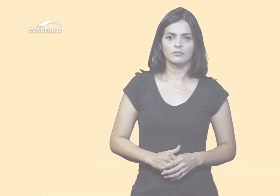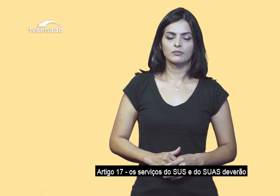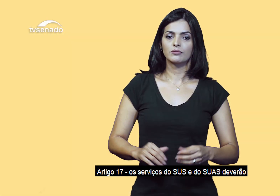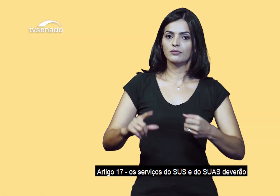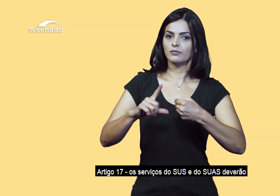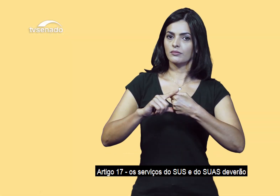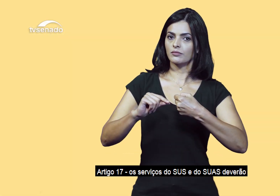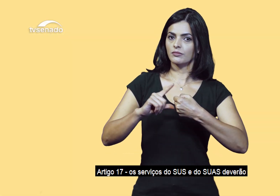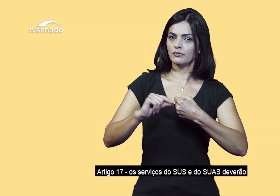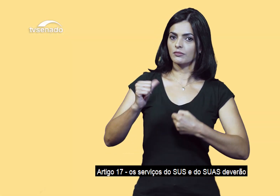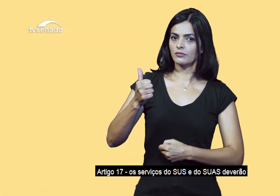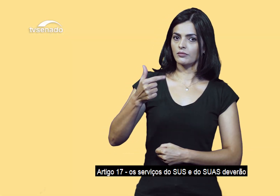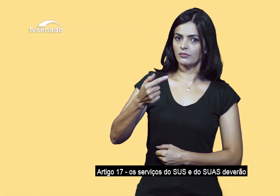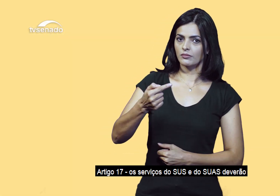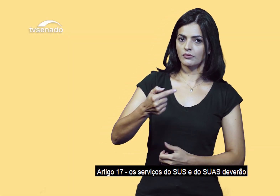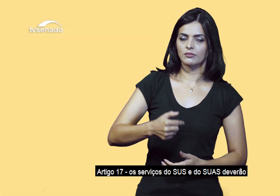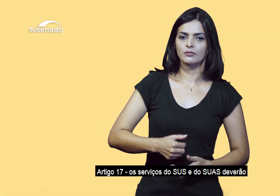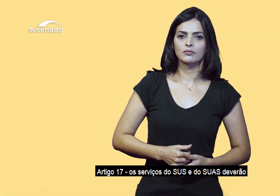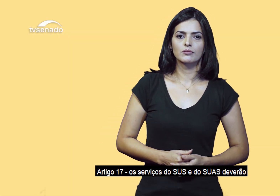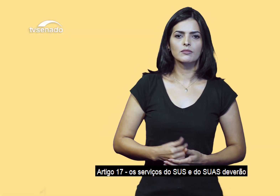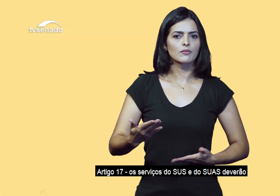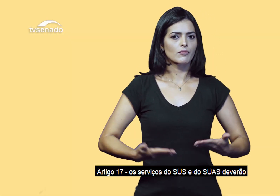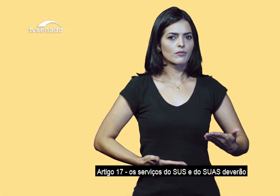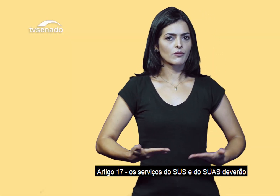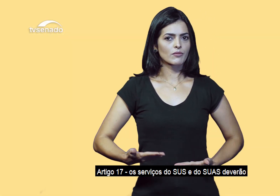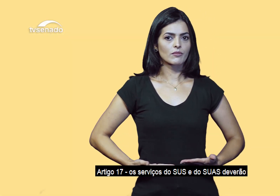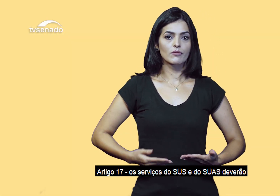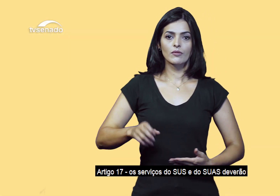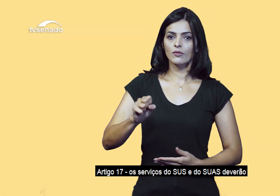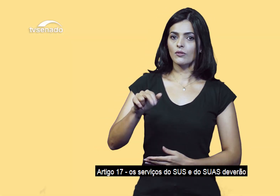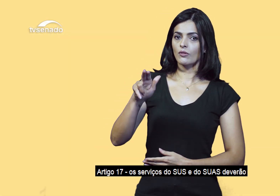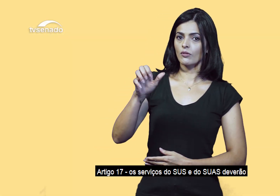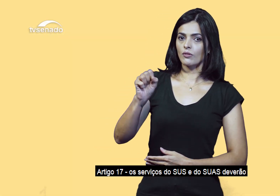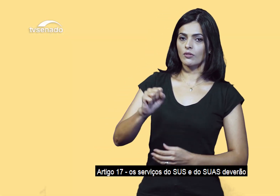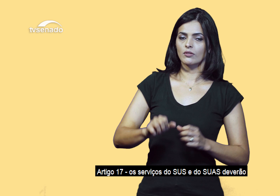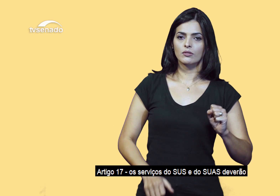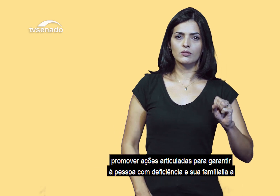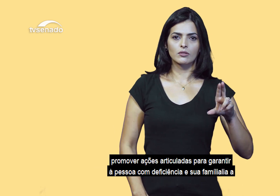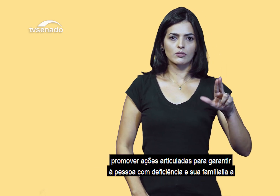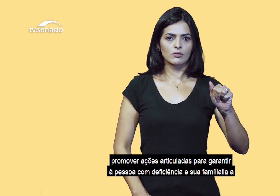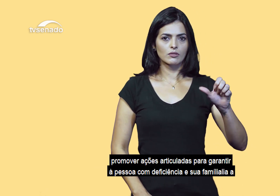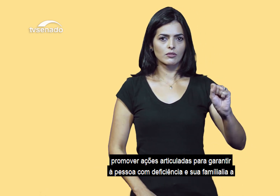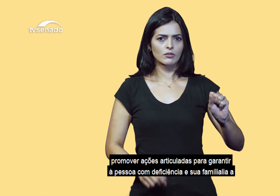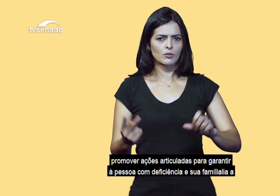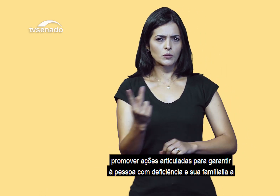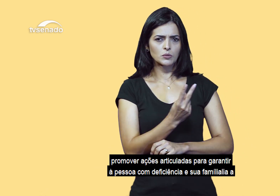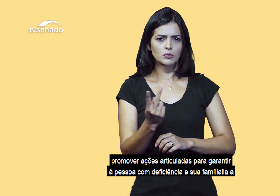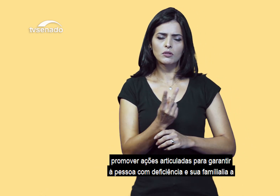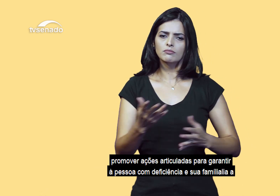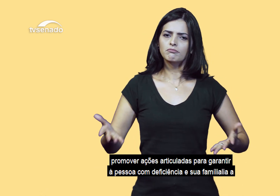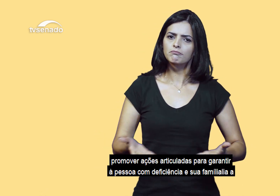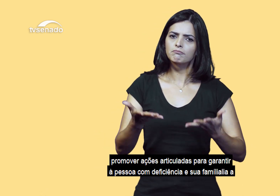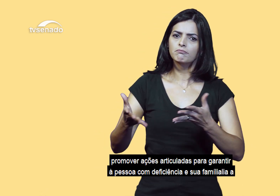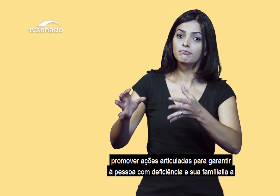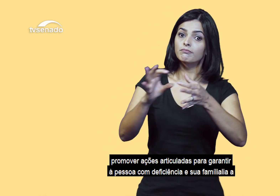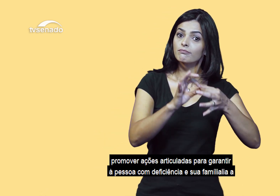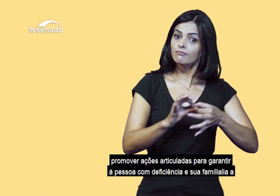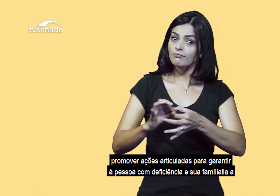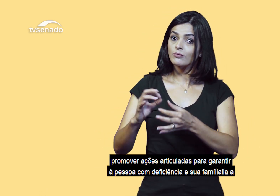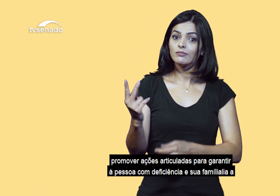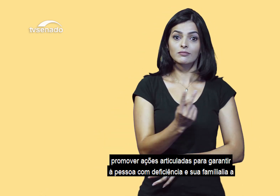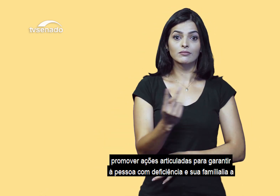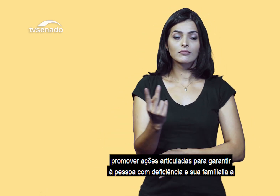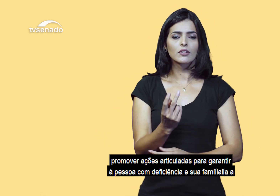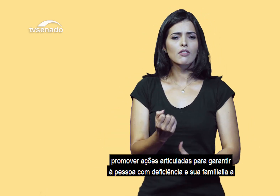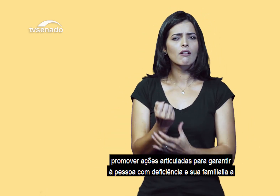Artigo 17. Os serviços do SUS e do SUAS deverão promover ações articuladas para